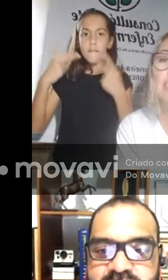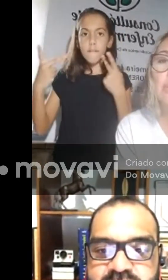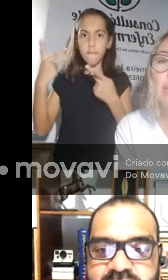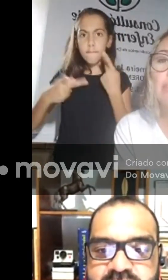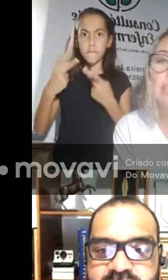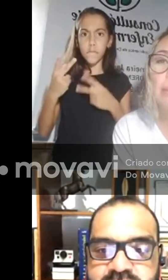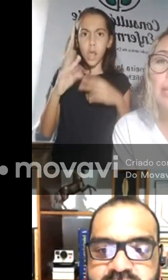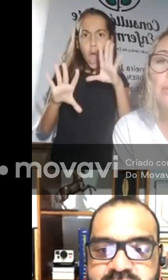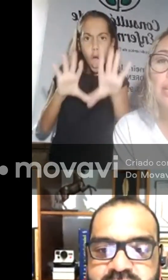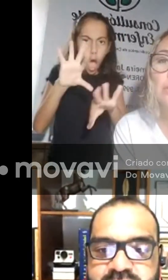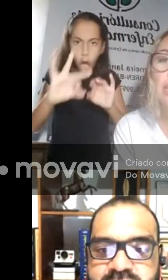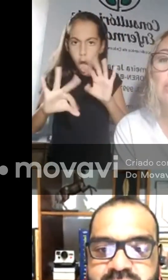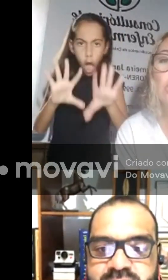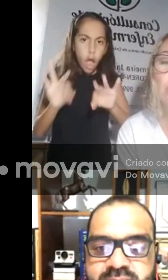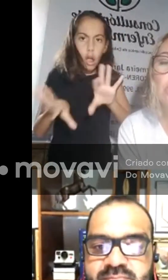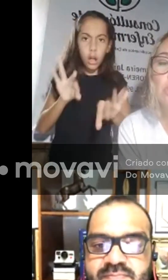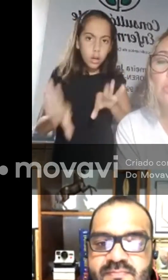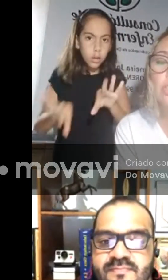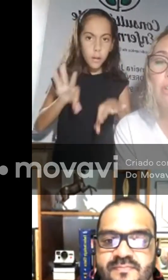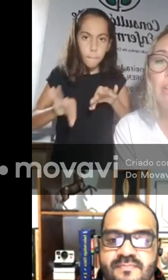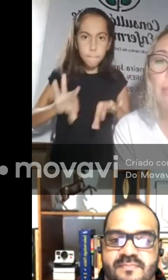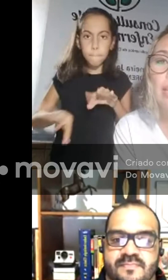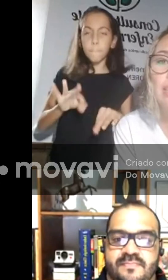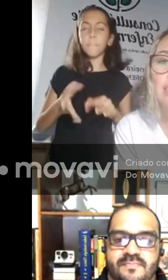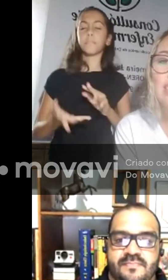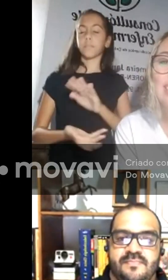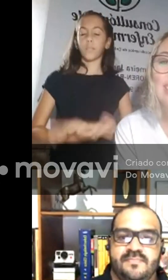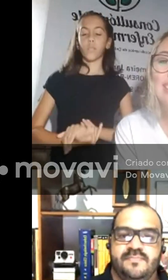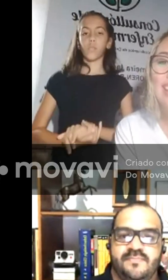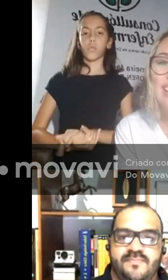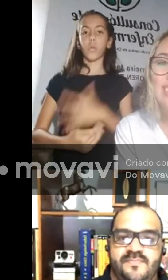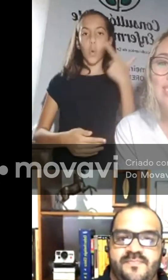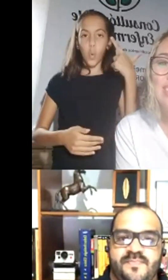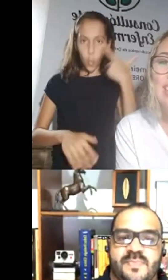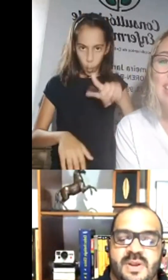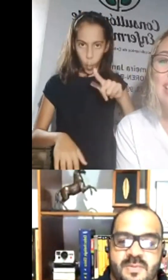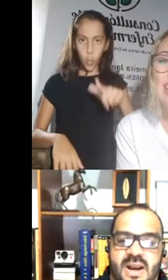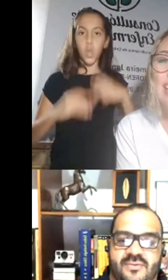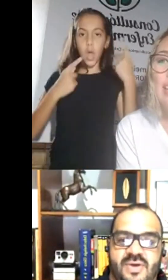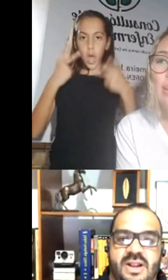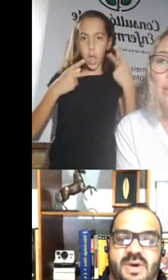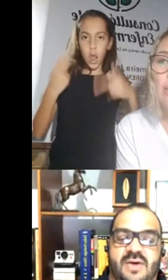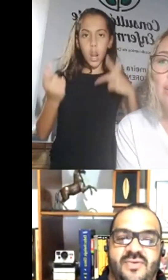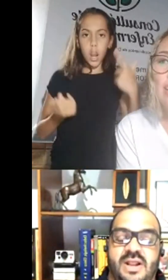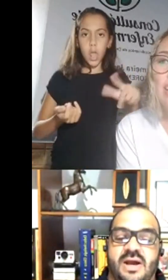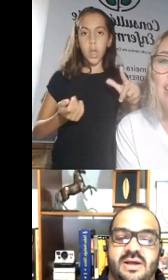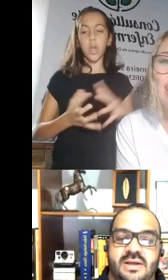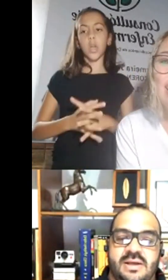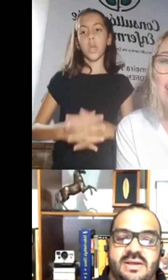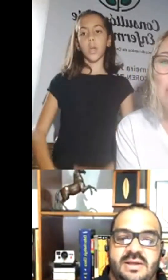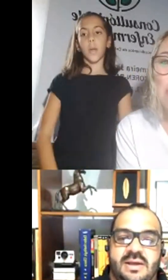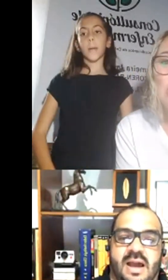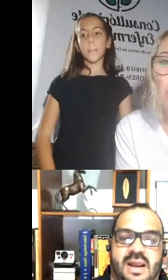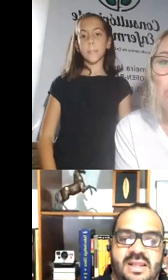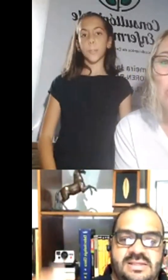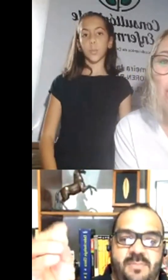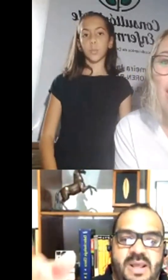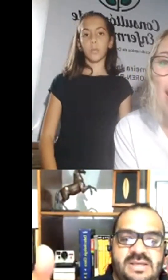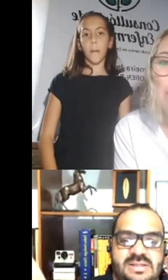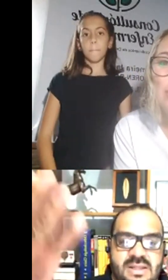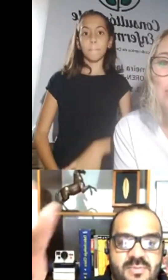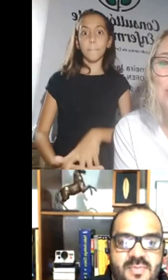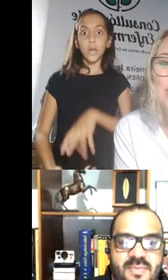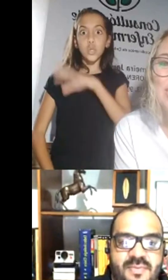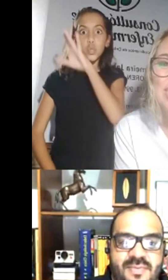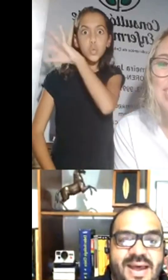e fazendo um levantamento aí do que a gente pode discutir novamente, certo? Maravilha, maravilha. Passou Agradecer muito a